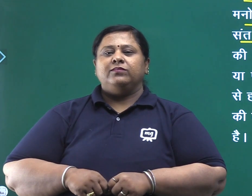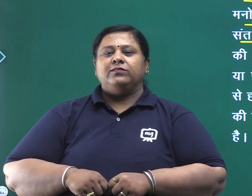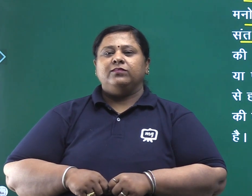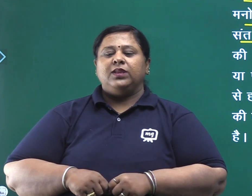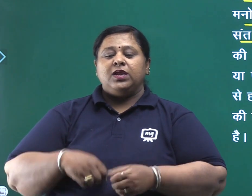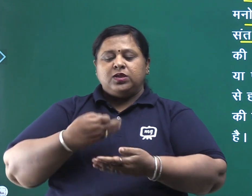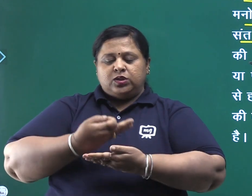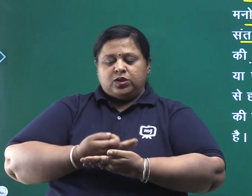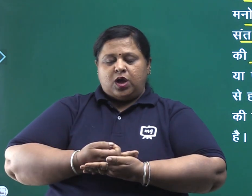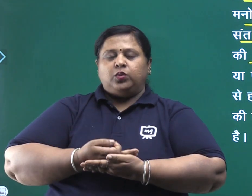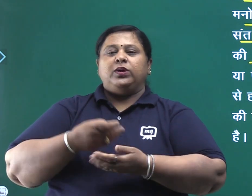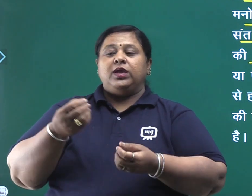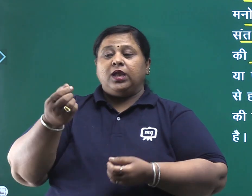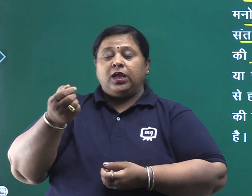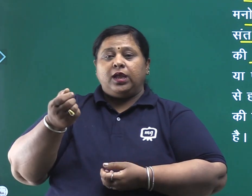साधु की कीमत